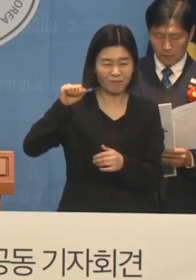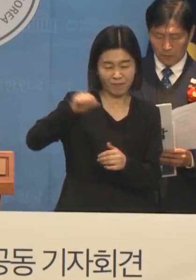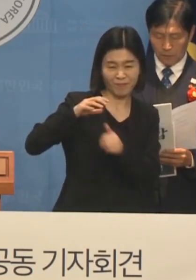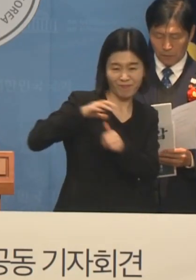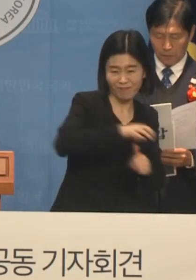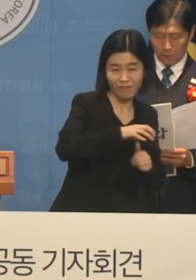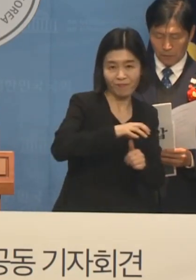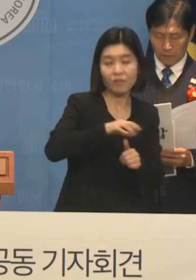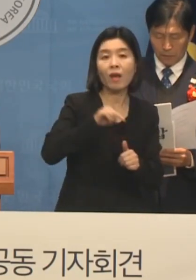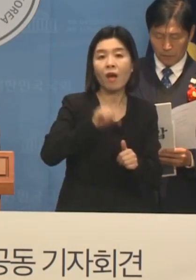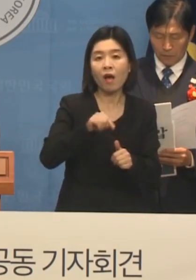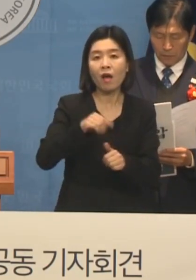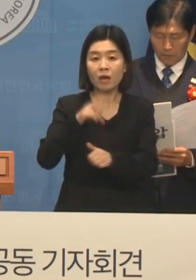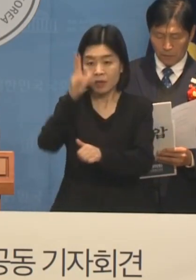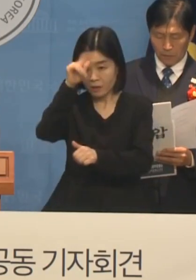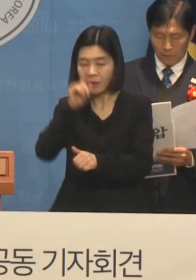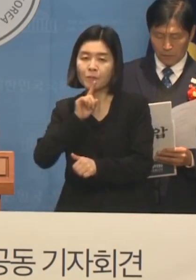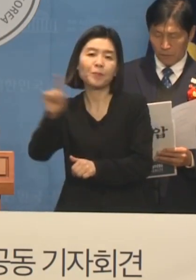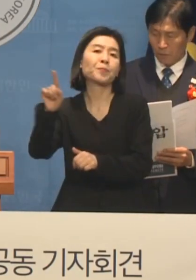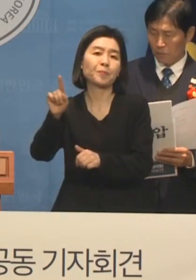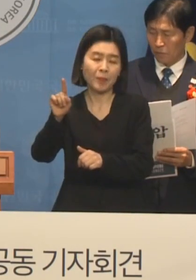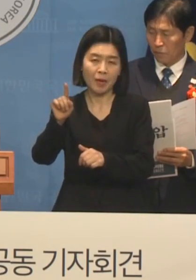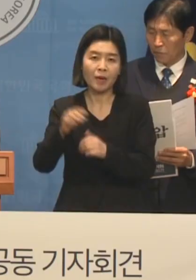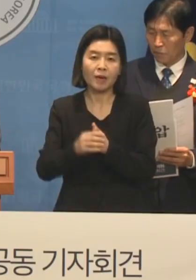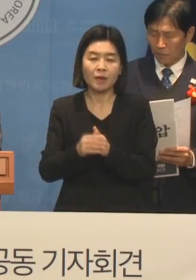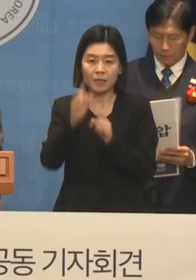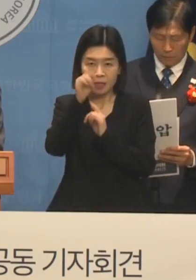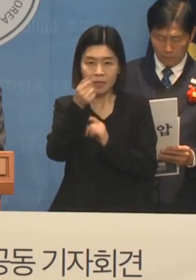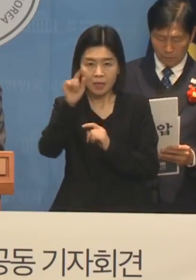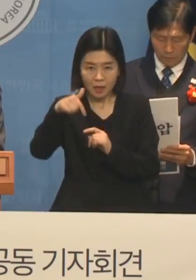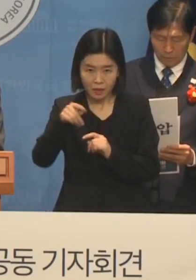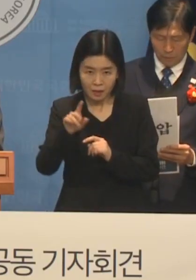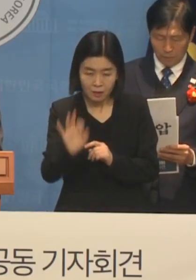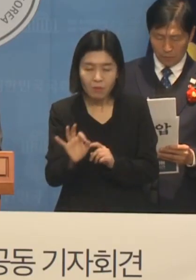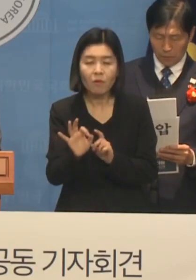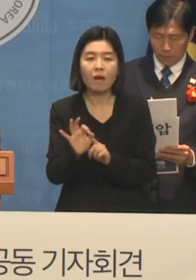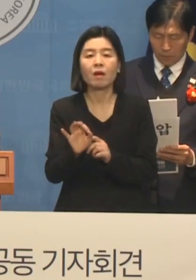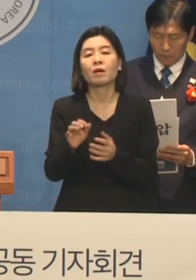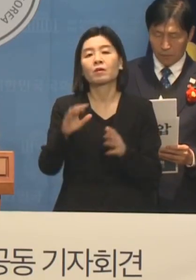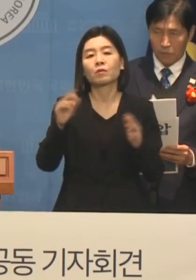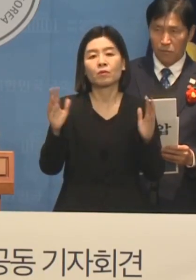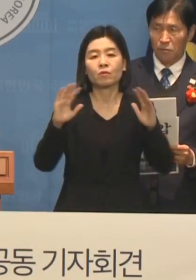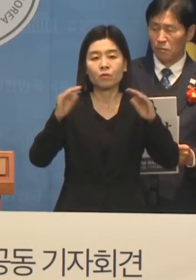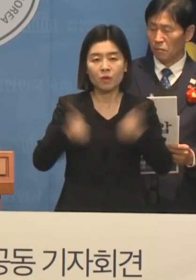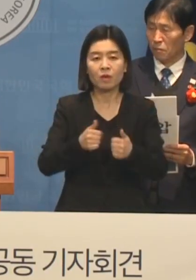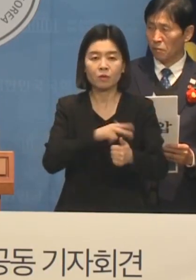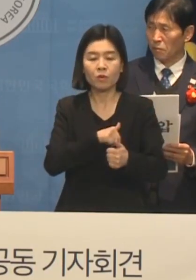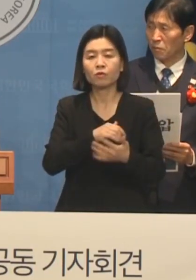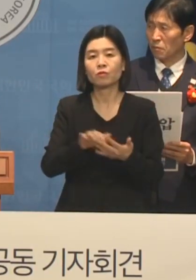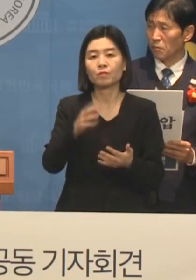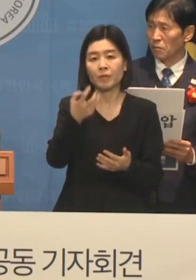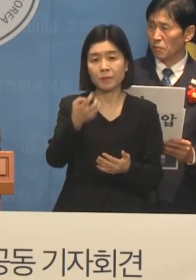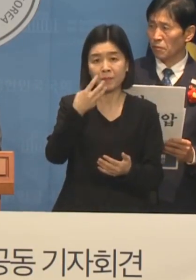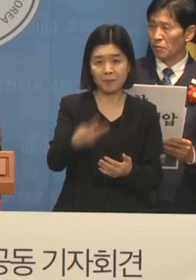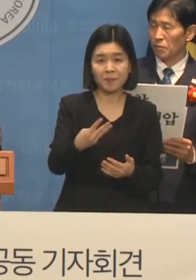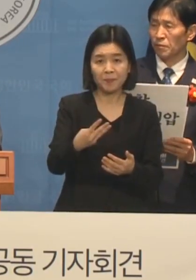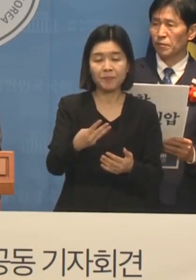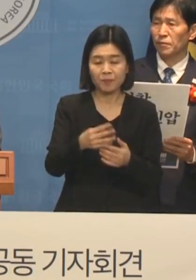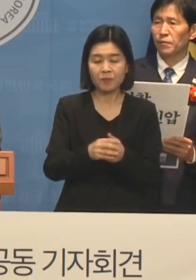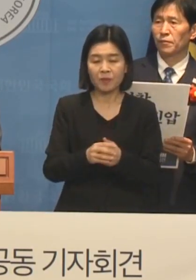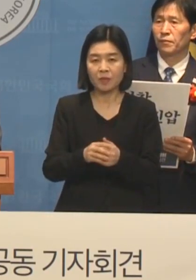고소했고 또 오늘 이하경 부의장님을 비롯해서 83명의 국회의원들이 엄정